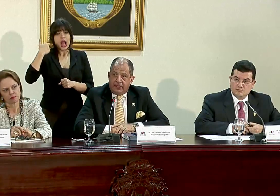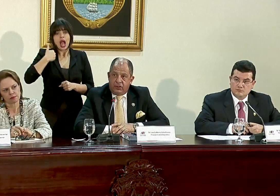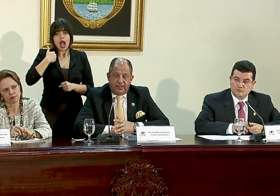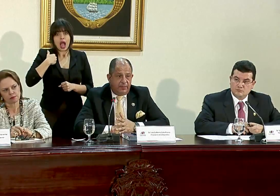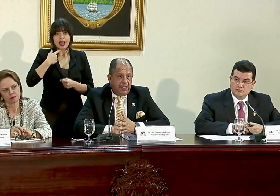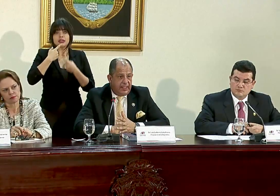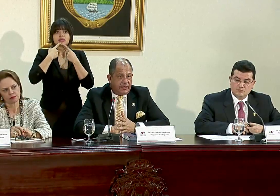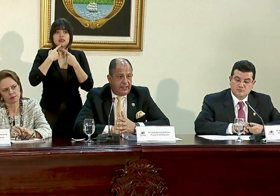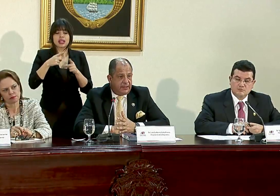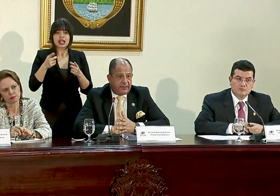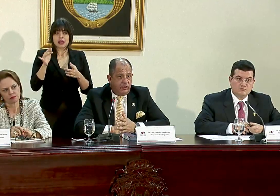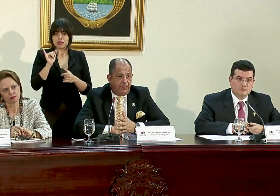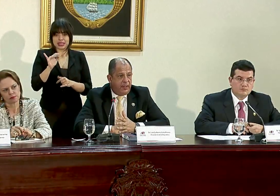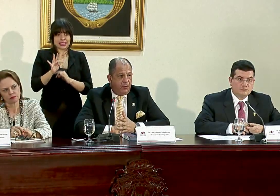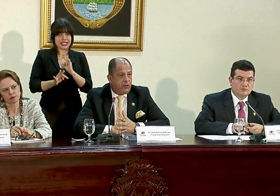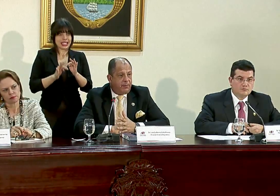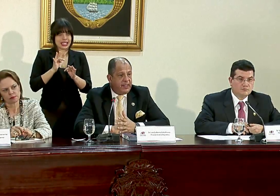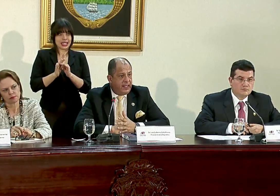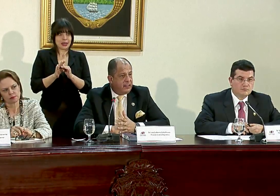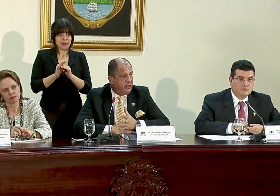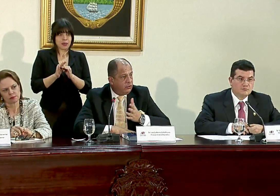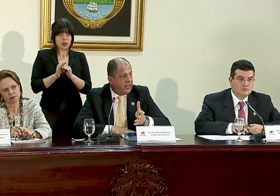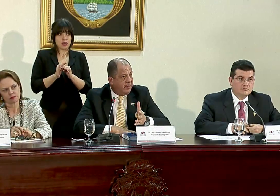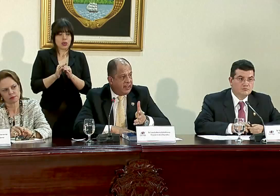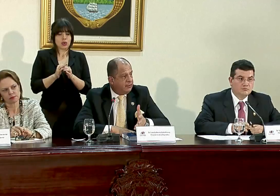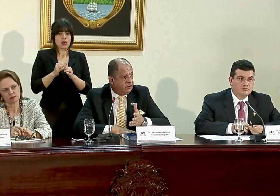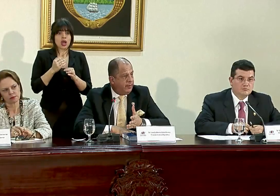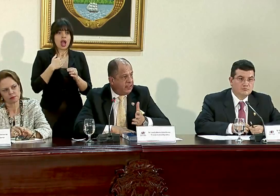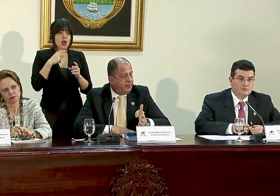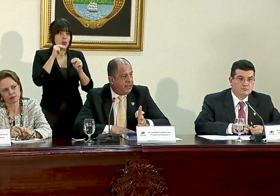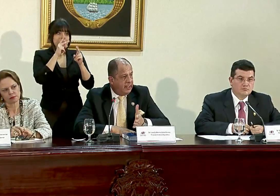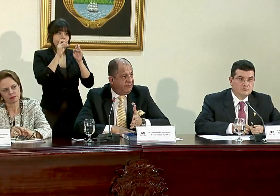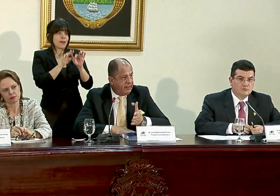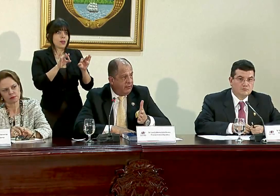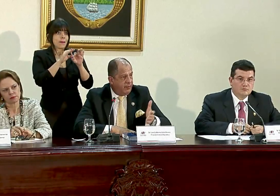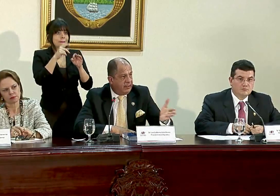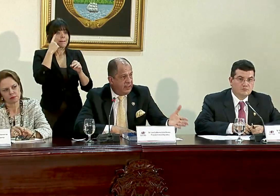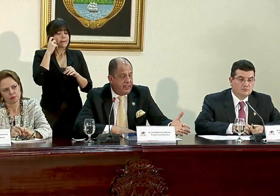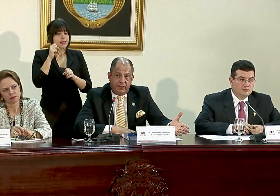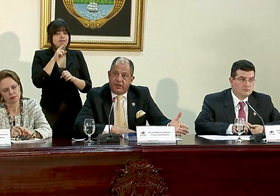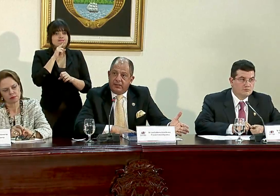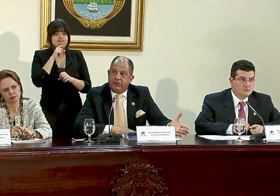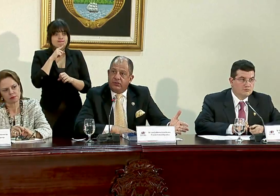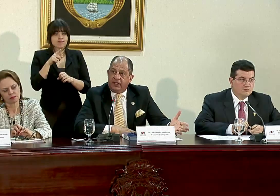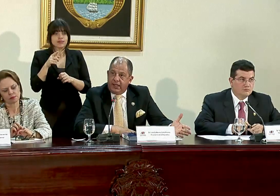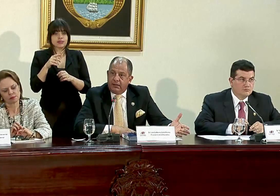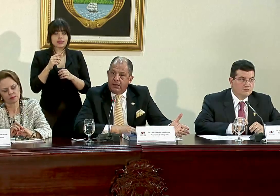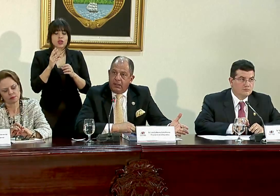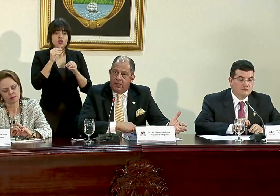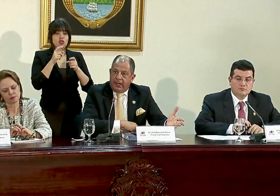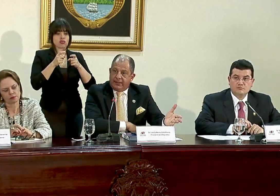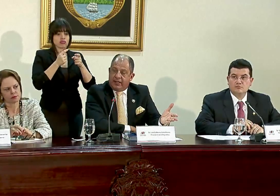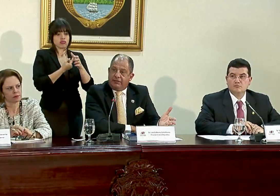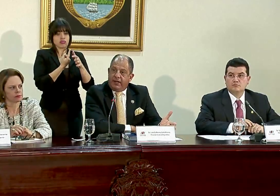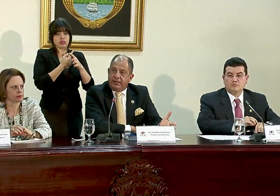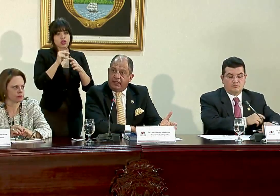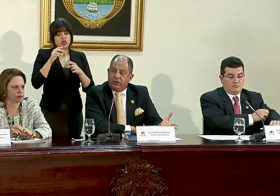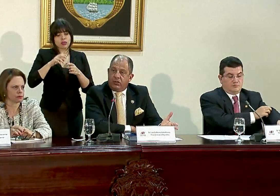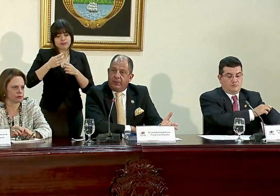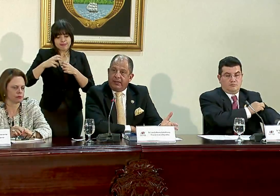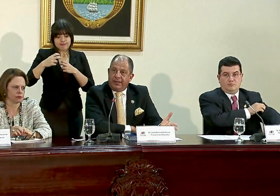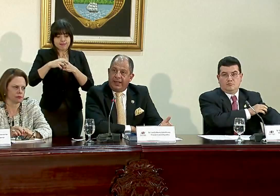declaraciones similares a estas que no han venido acompañadas de un tema que es fundamental para que efectivamente la descentralización se dé que es